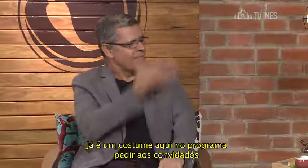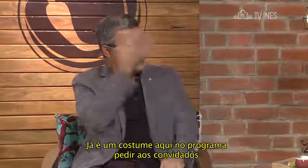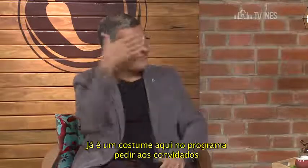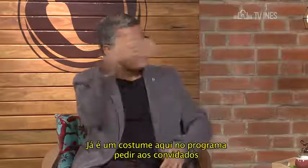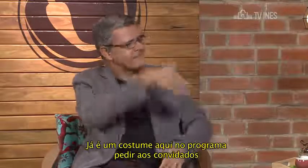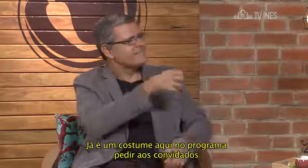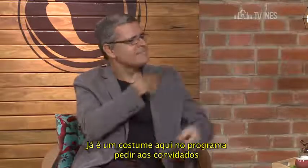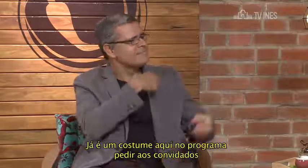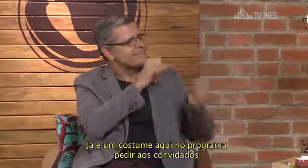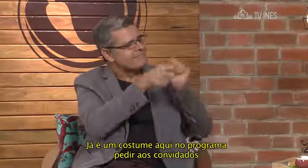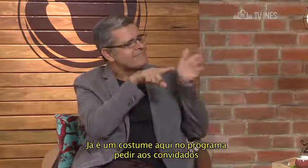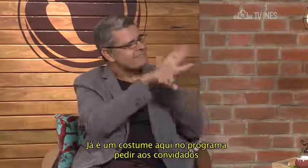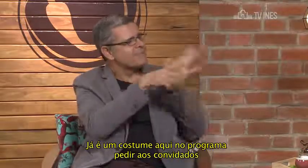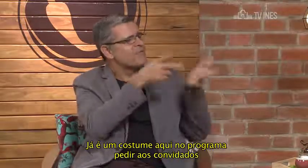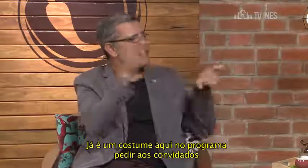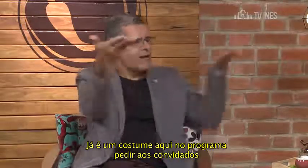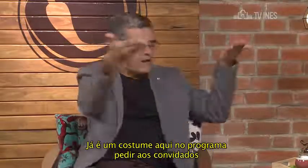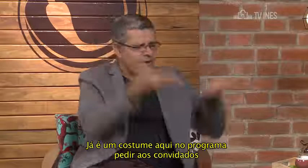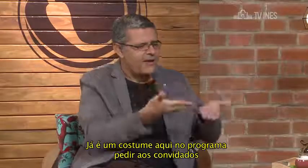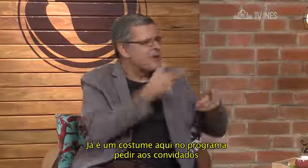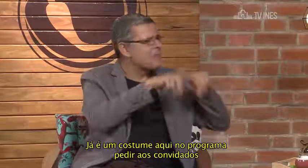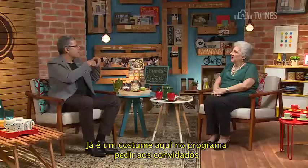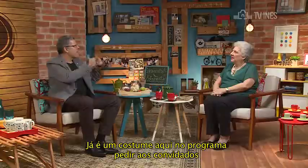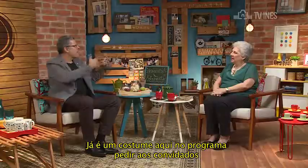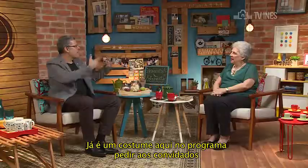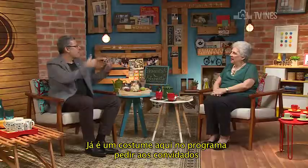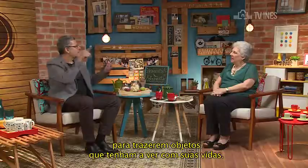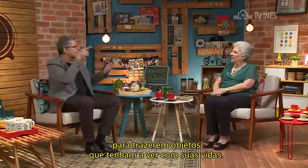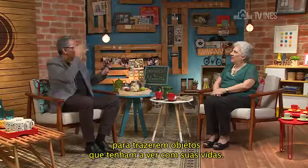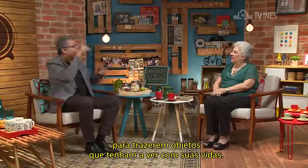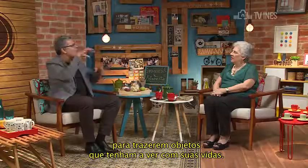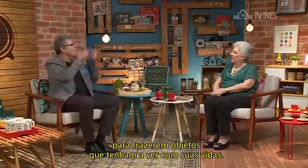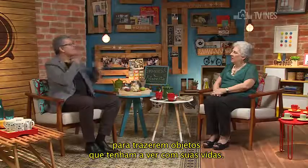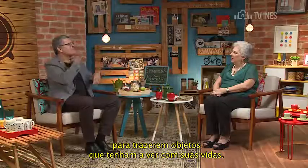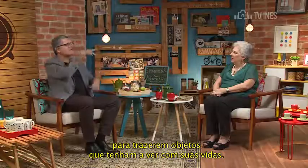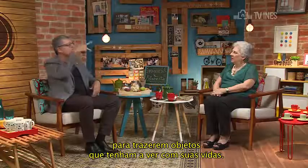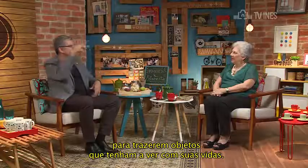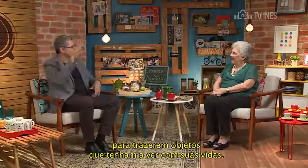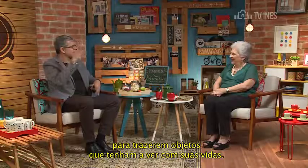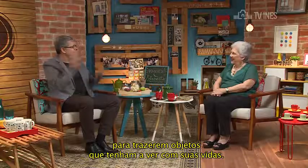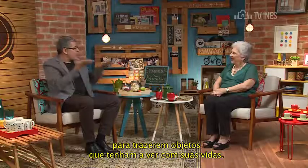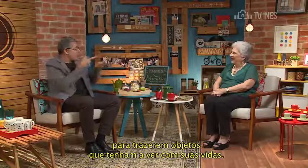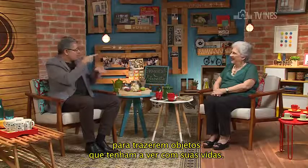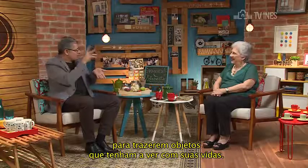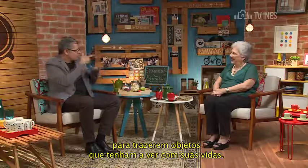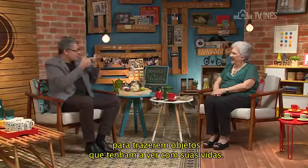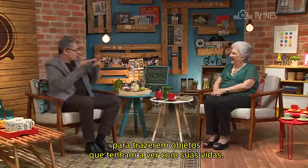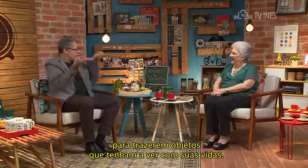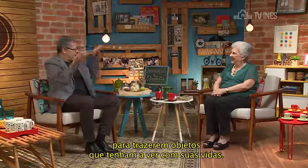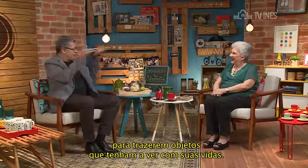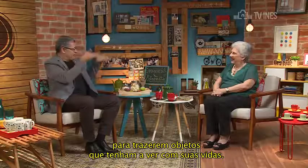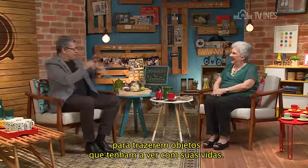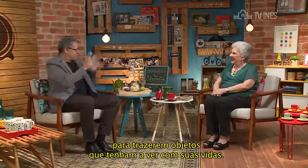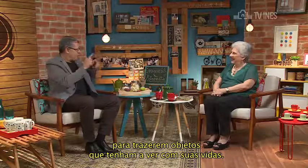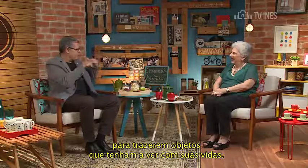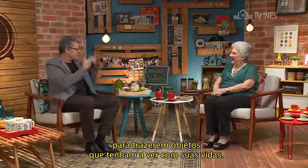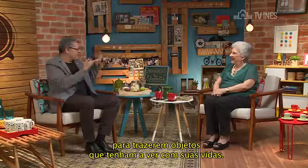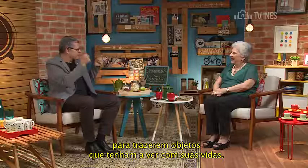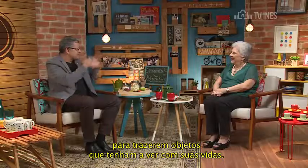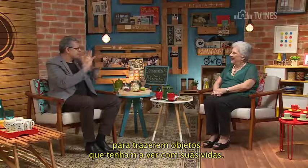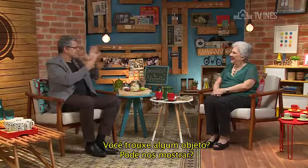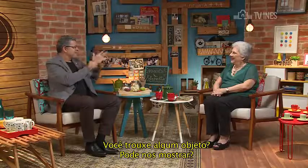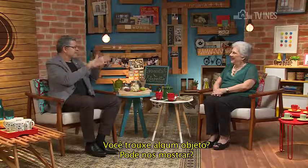Já é um costume Aqui Do programa Pedir aos convidados Para trazerem objetos Que tenham a ver Com suas vidas